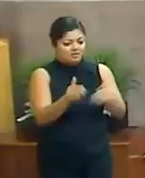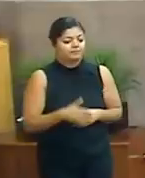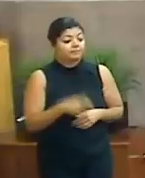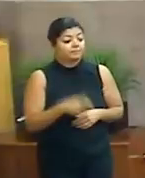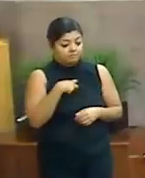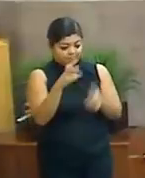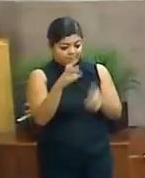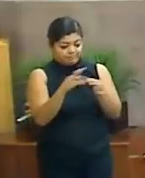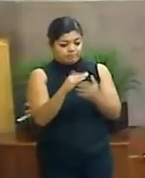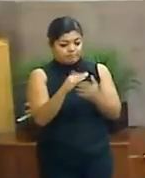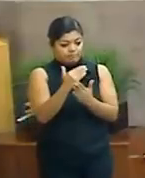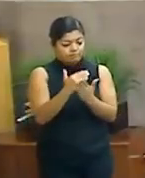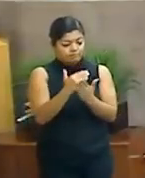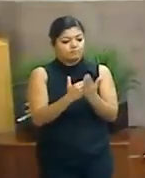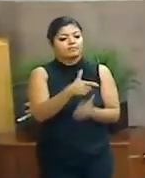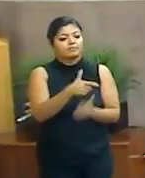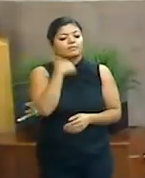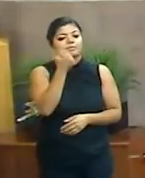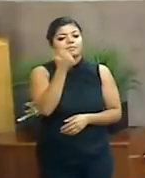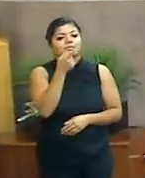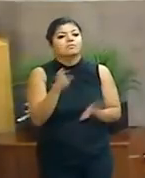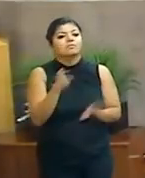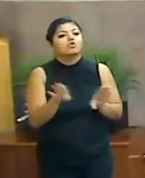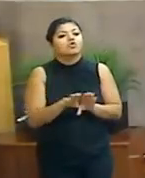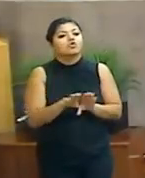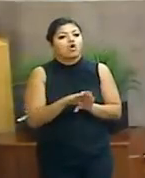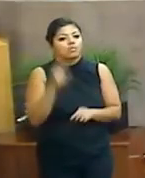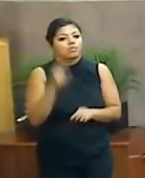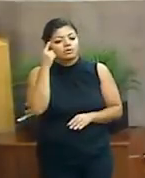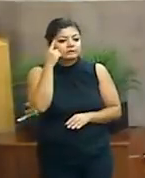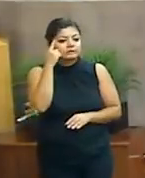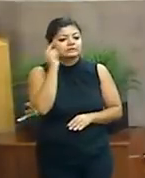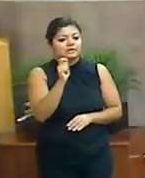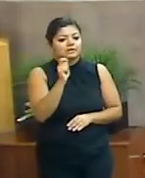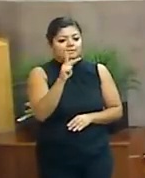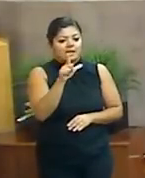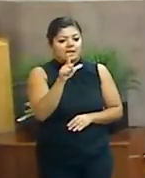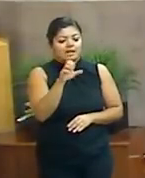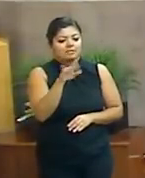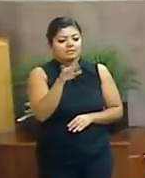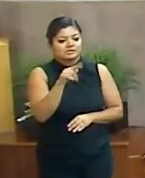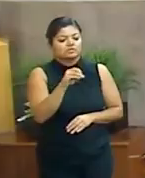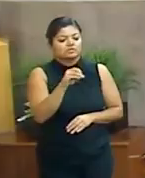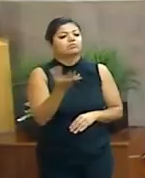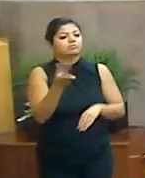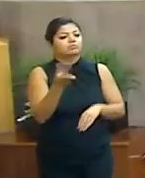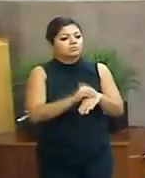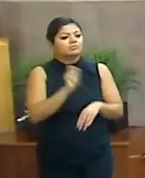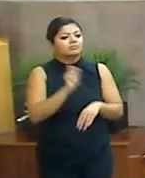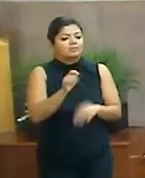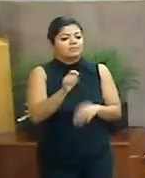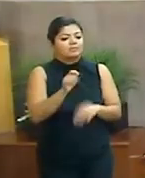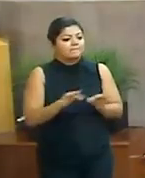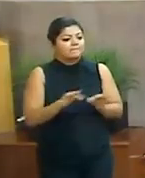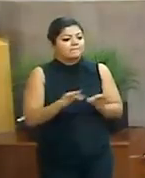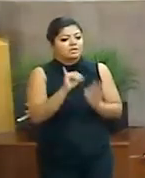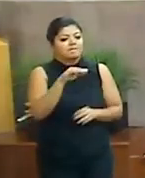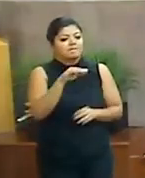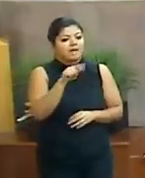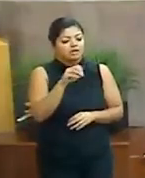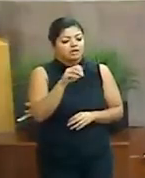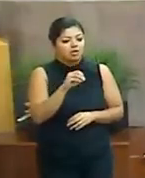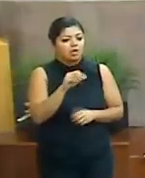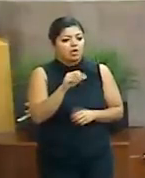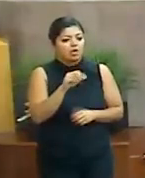en el presente asunto se pretende sobre se pretendió someter a plebiscito la resolución de autorización de impacto ambiental en las usted de